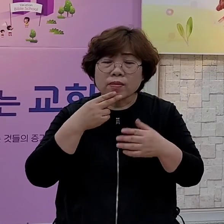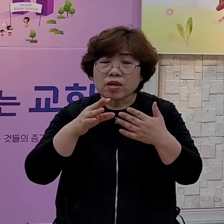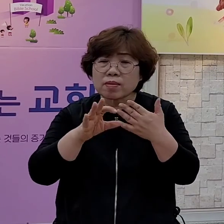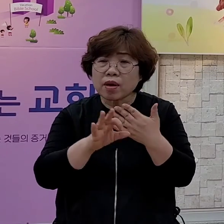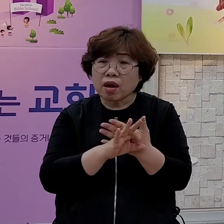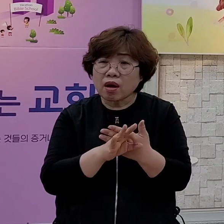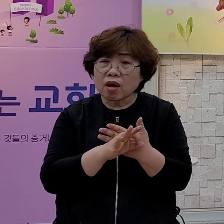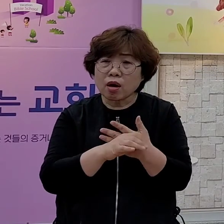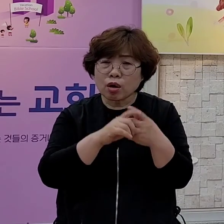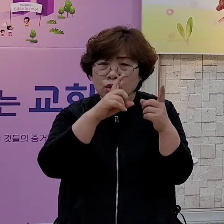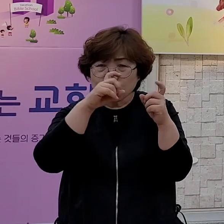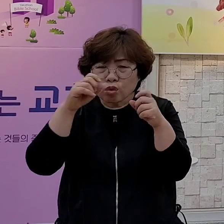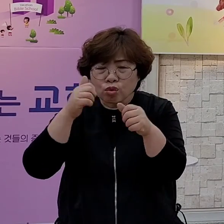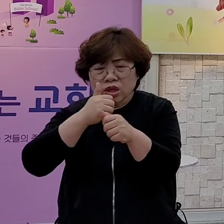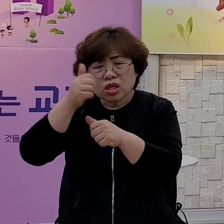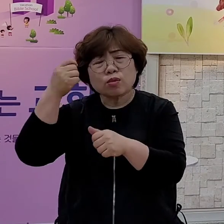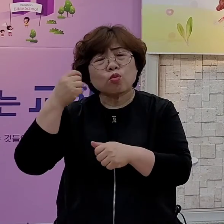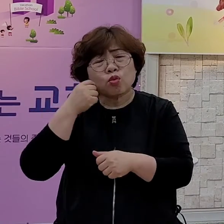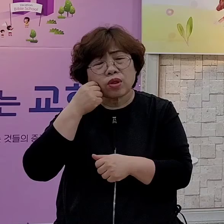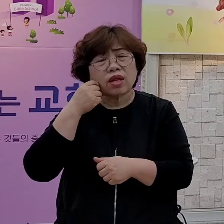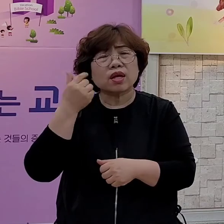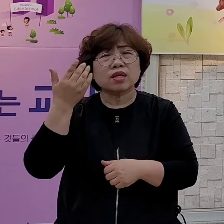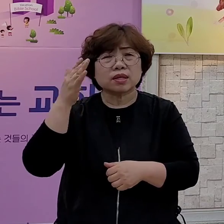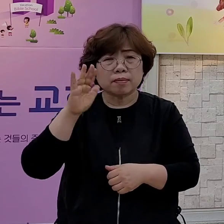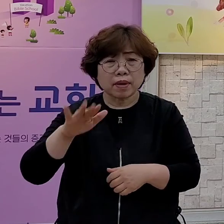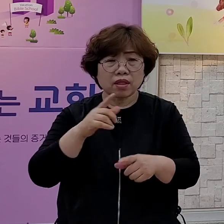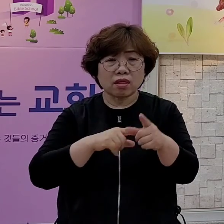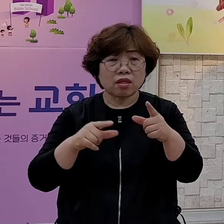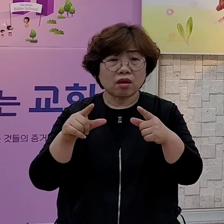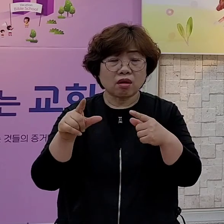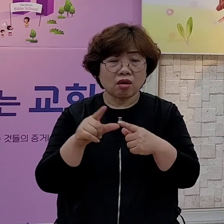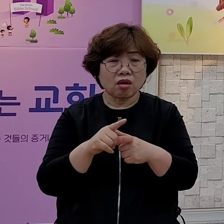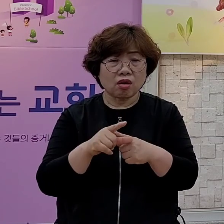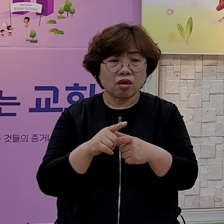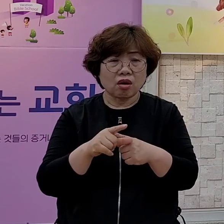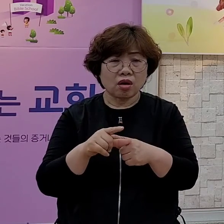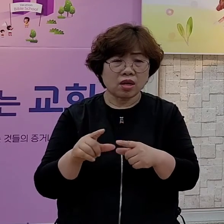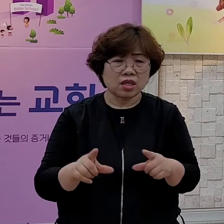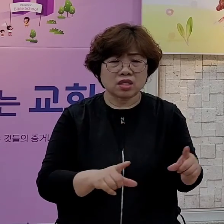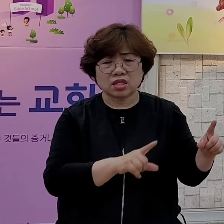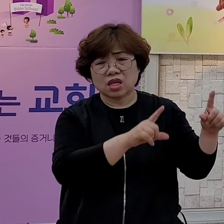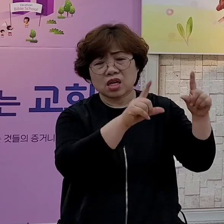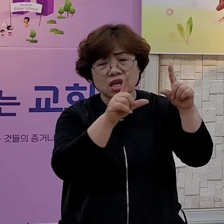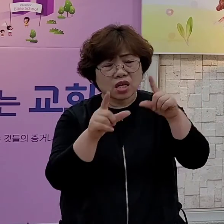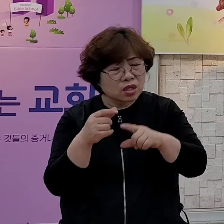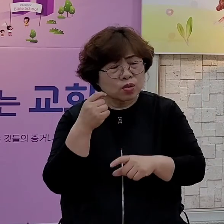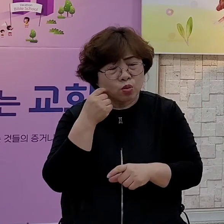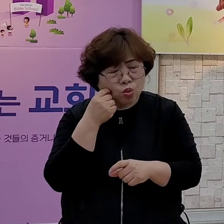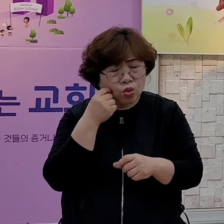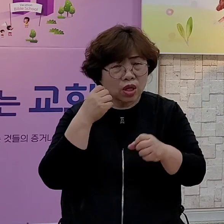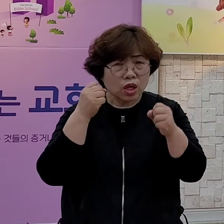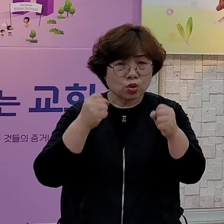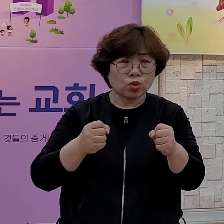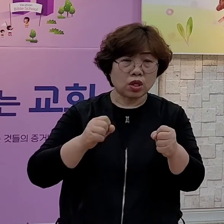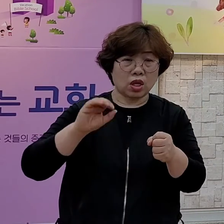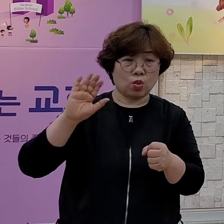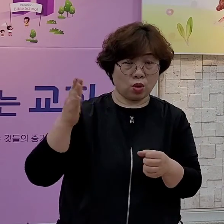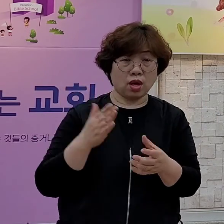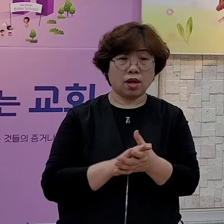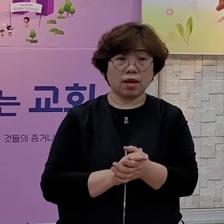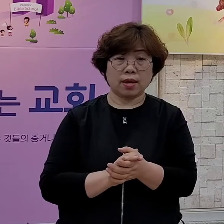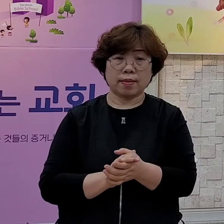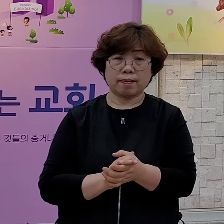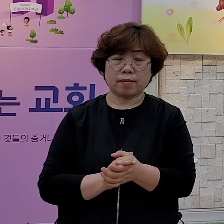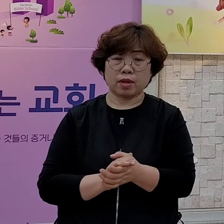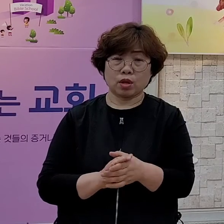없으면 유혹도 이기지 못하지만 더 나아가서 우리가 살 수 없는 존재다. 말씀은 우리